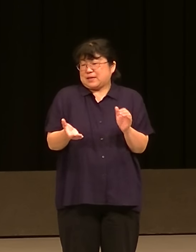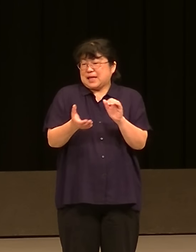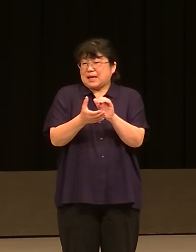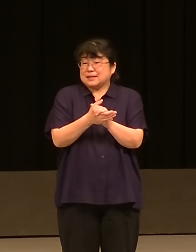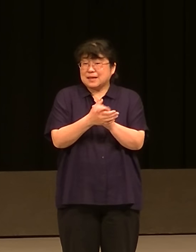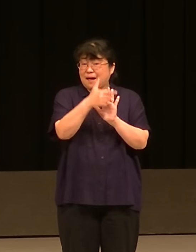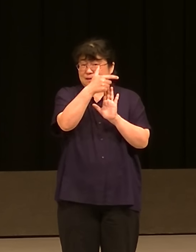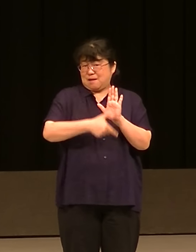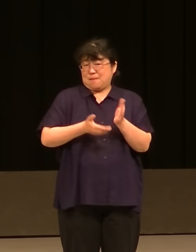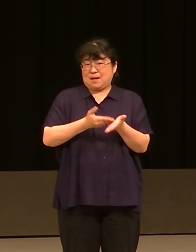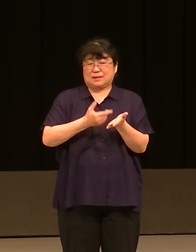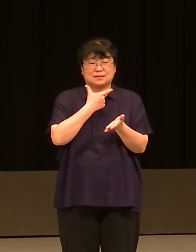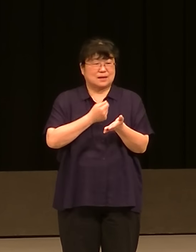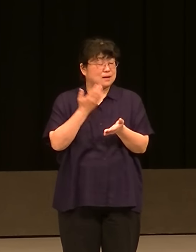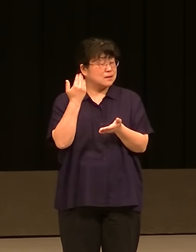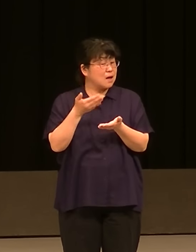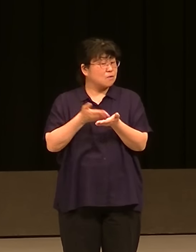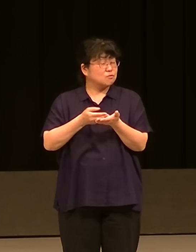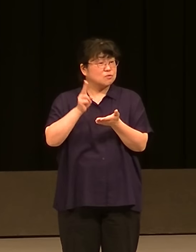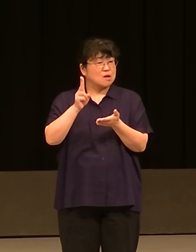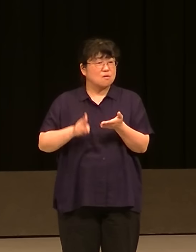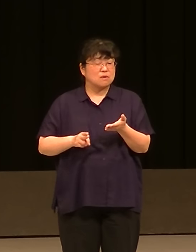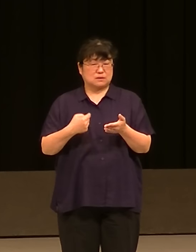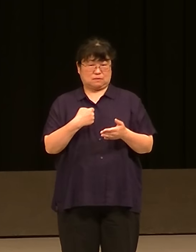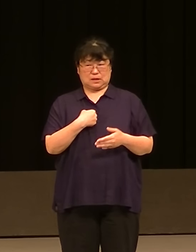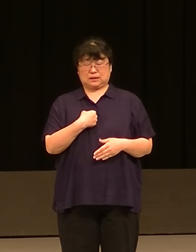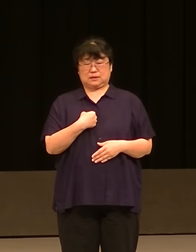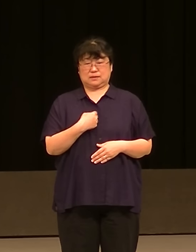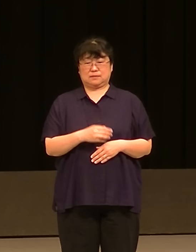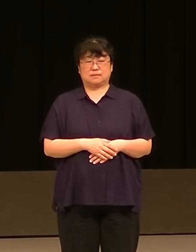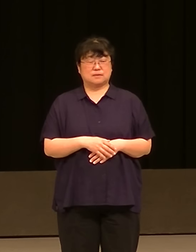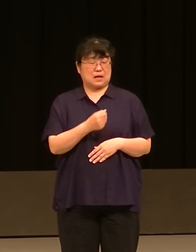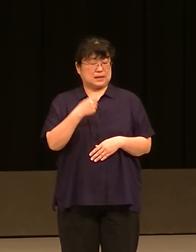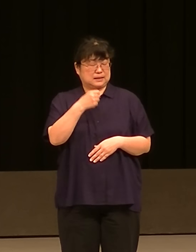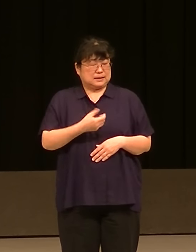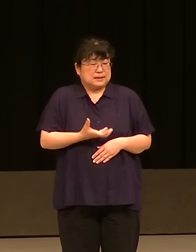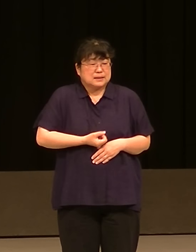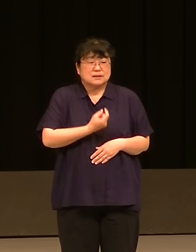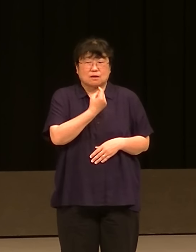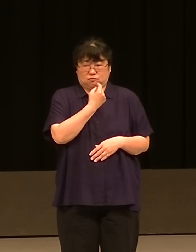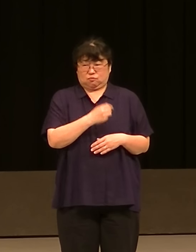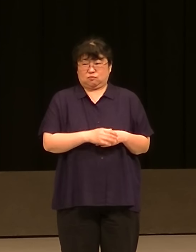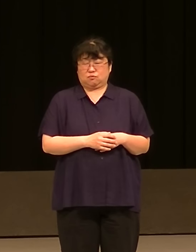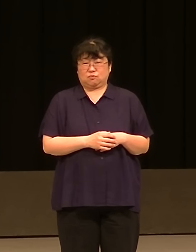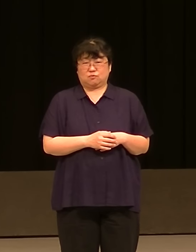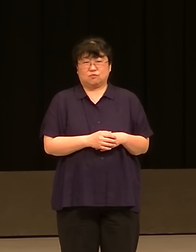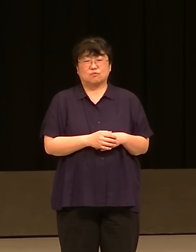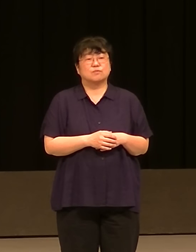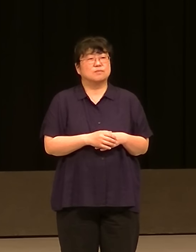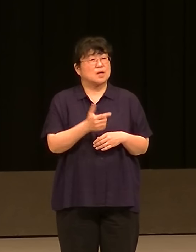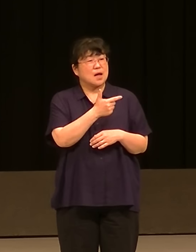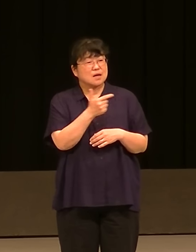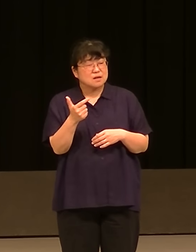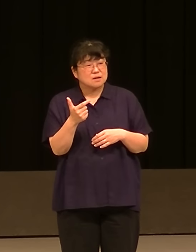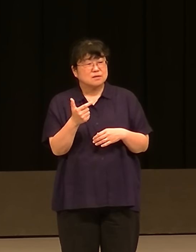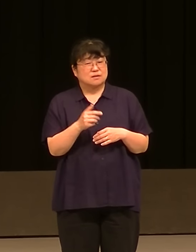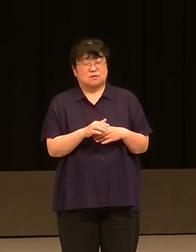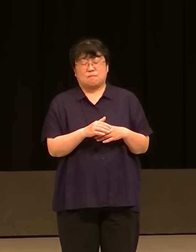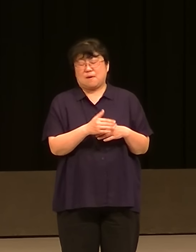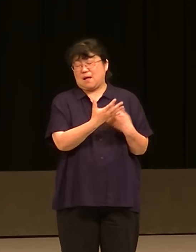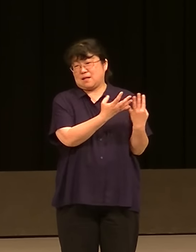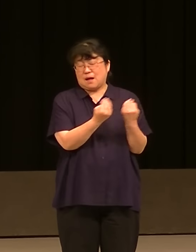います。先ほども申し上げました通り、私はカトリック信者でございますので、いろんな、まあ、この数多